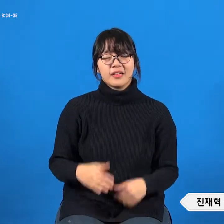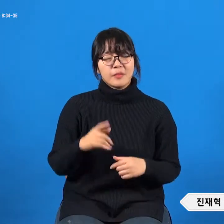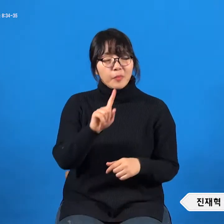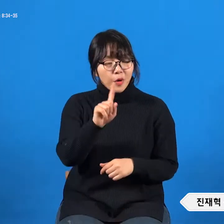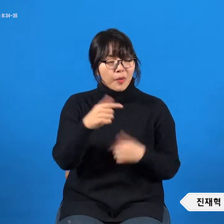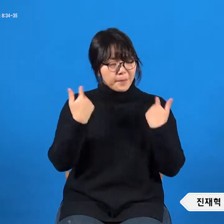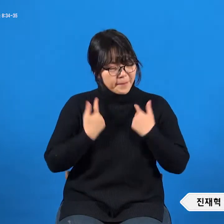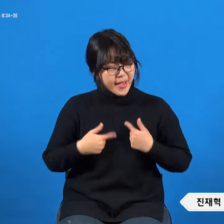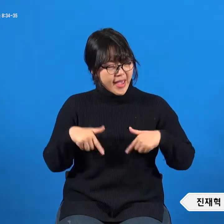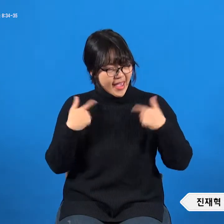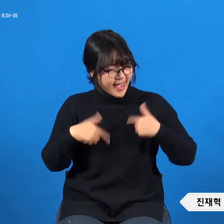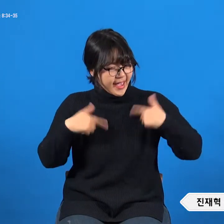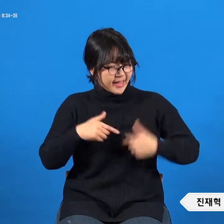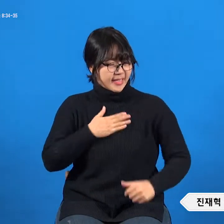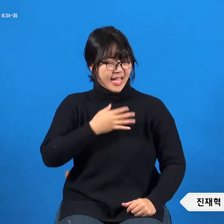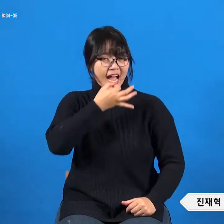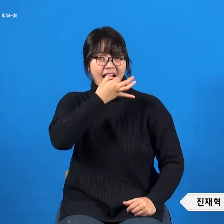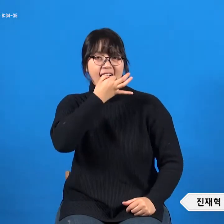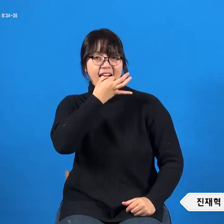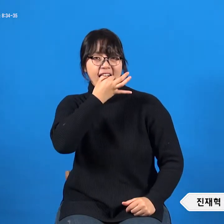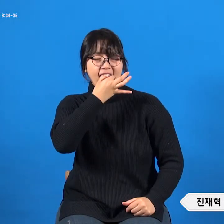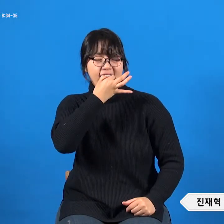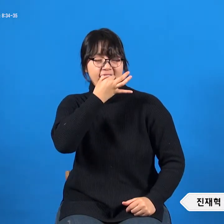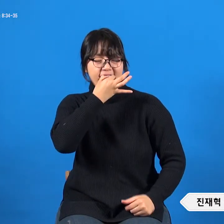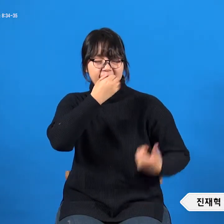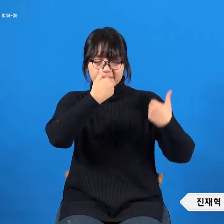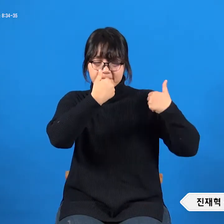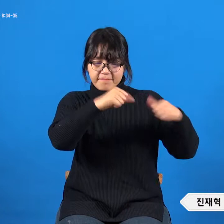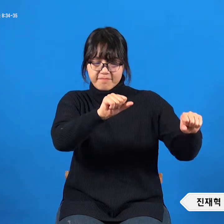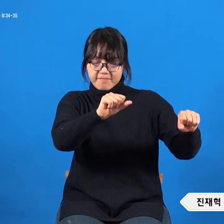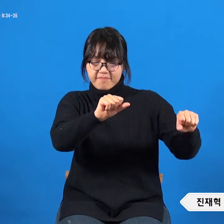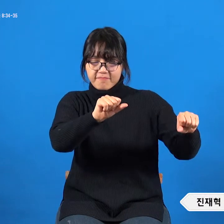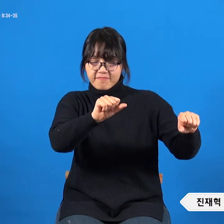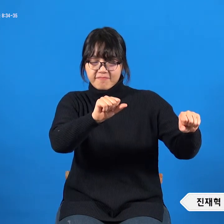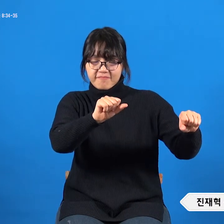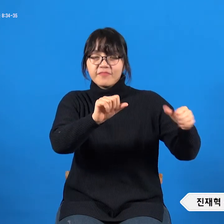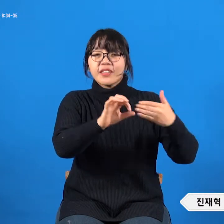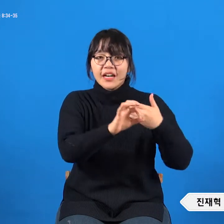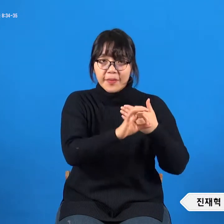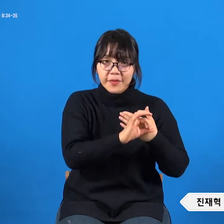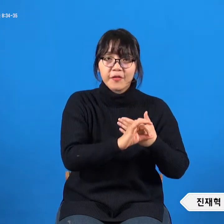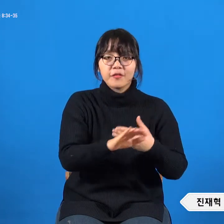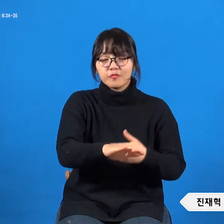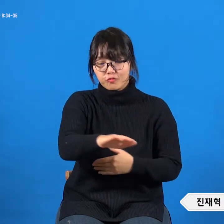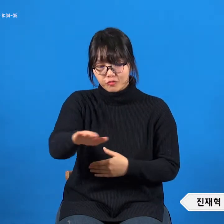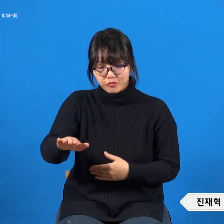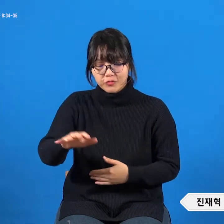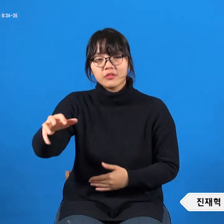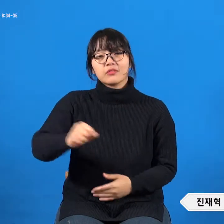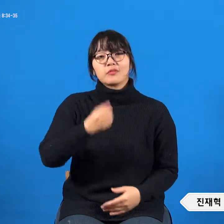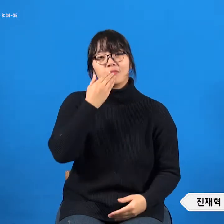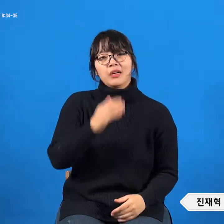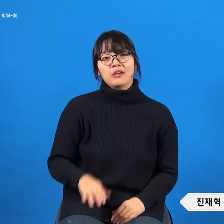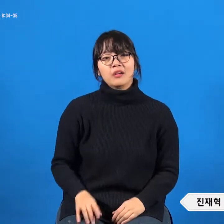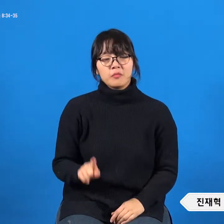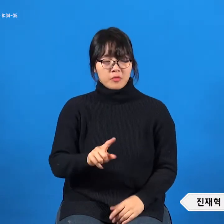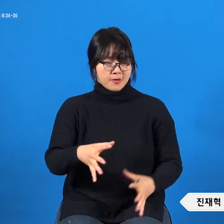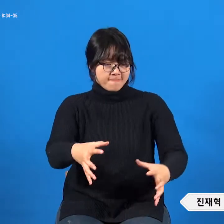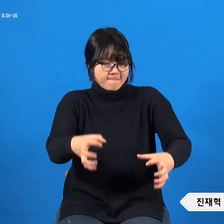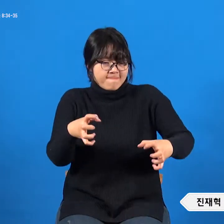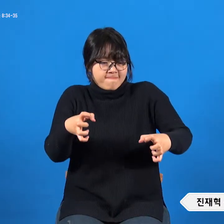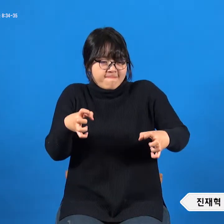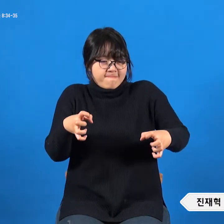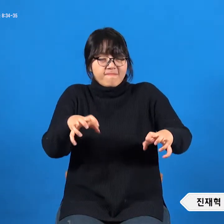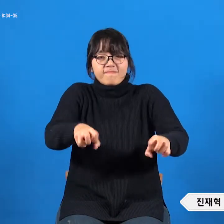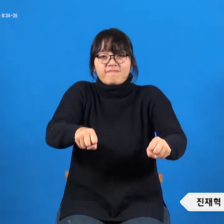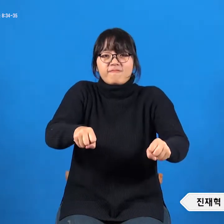야망과 소원의 죽음, 결국에는 몸 전체의 죽음에 온전히 순응하면 여생을 얻으리라. 그 무엇도 움켜쥐지 말라.